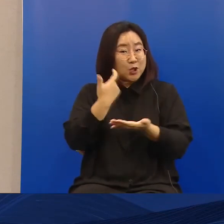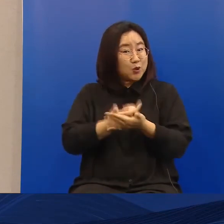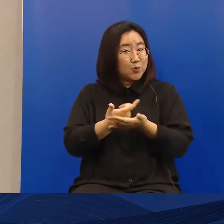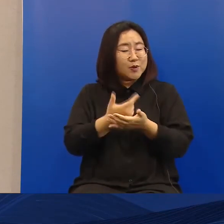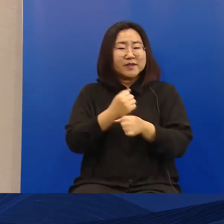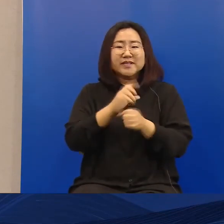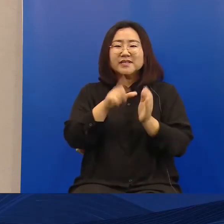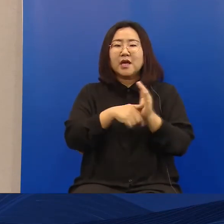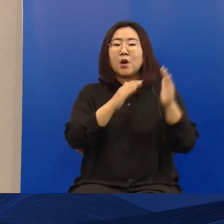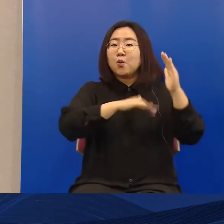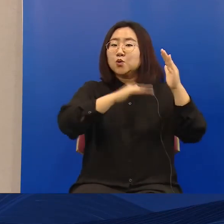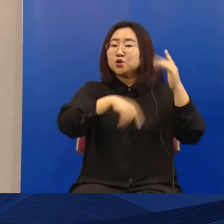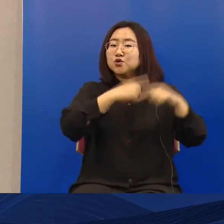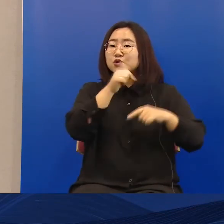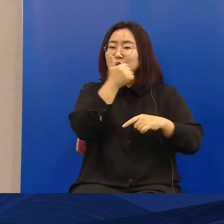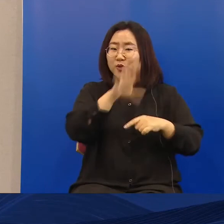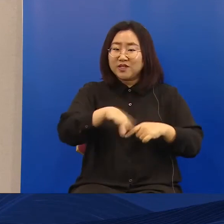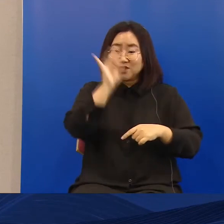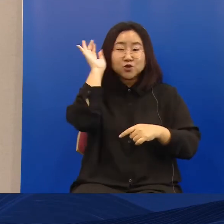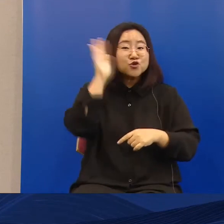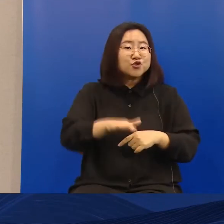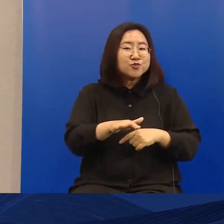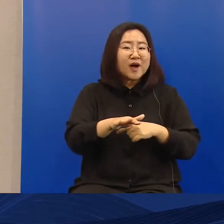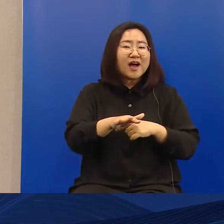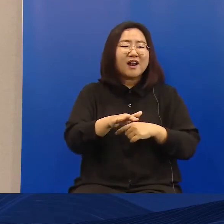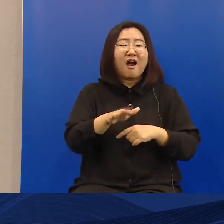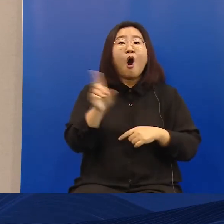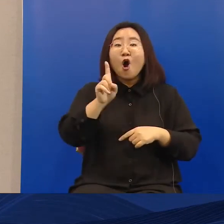공적 수어 통역의 첫 출발이